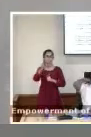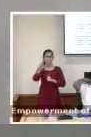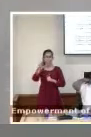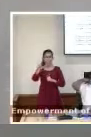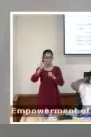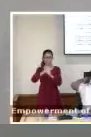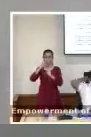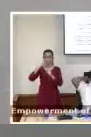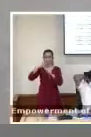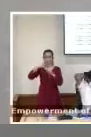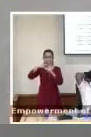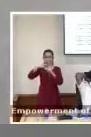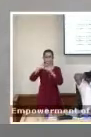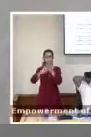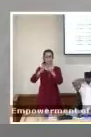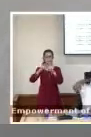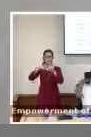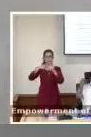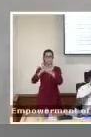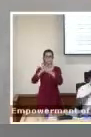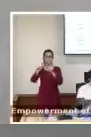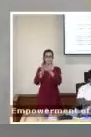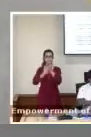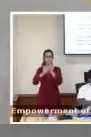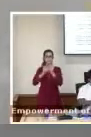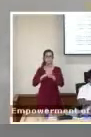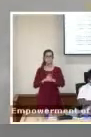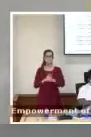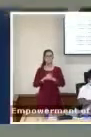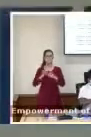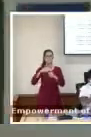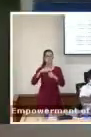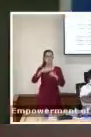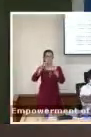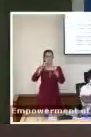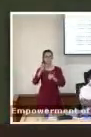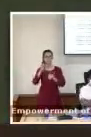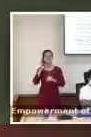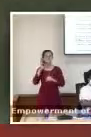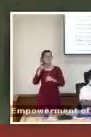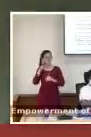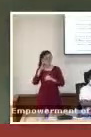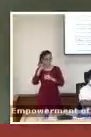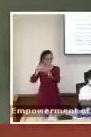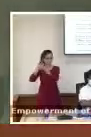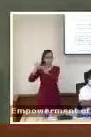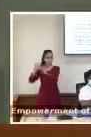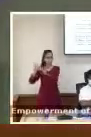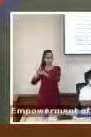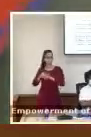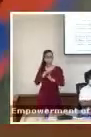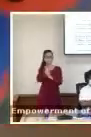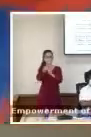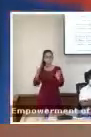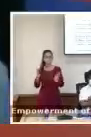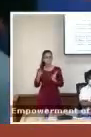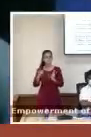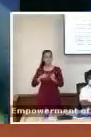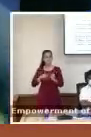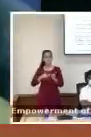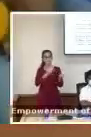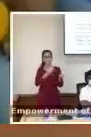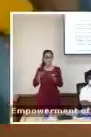गोरखपुर। 2021 समेकित क्षेत्रीय केंद्र सिक्किम। संस्थान की गतिविधियां दीर्घकालीन